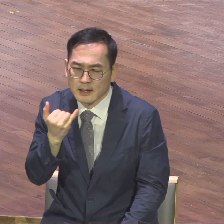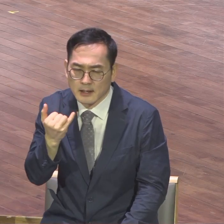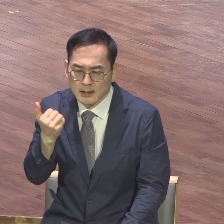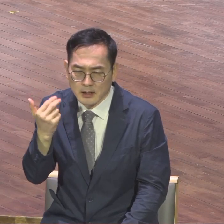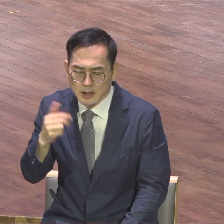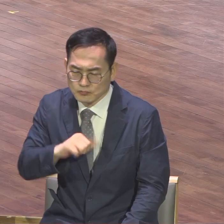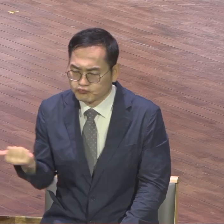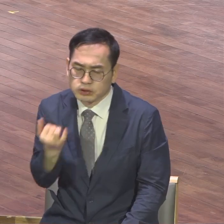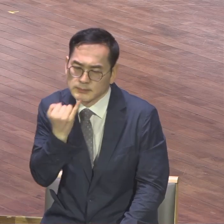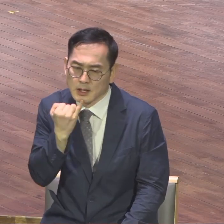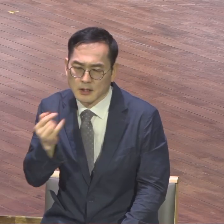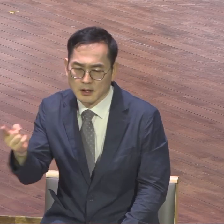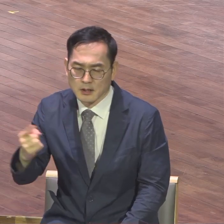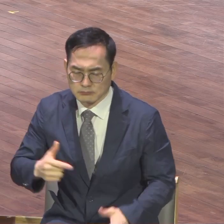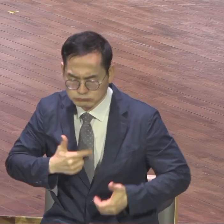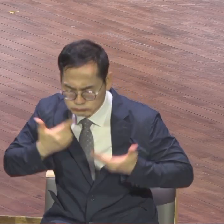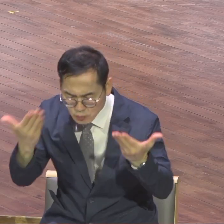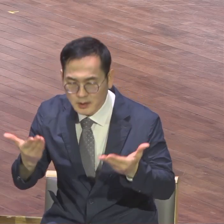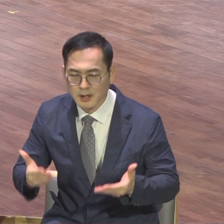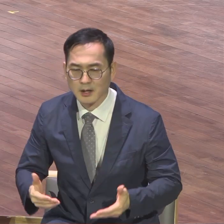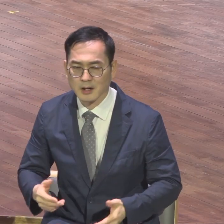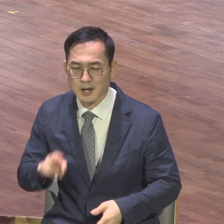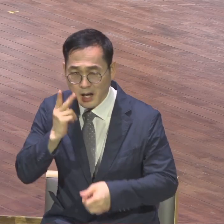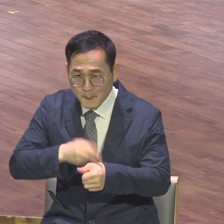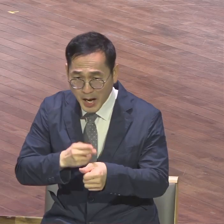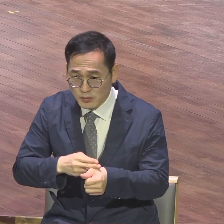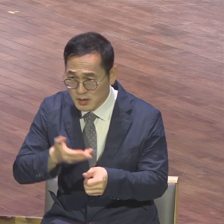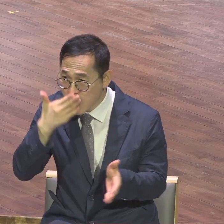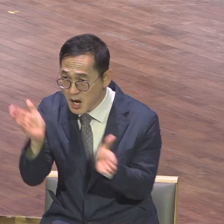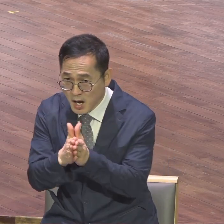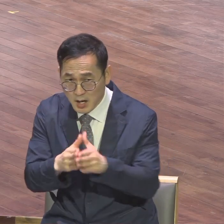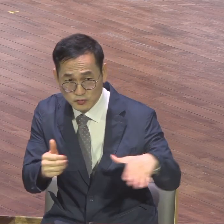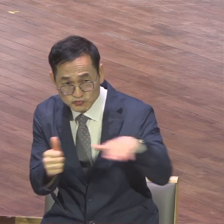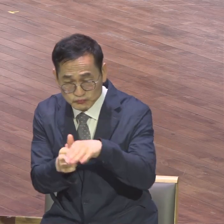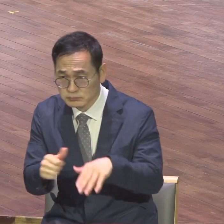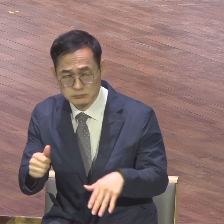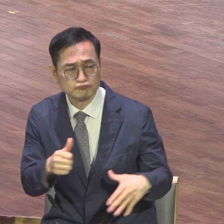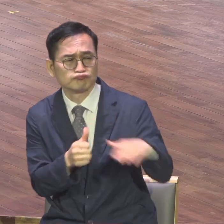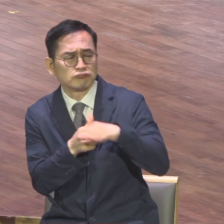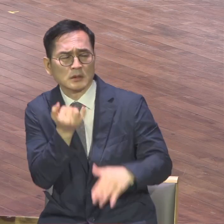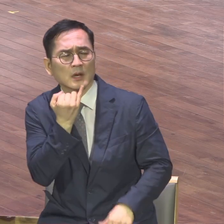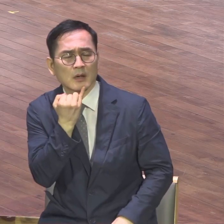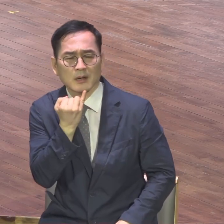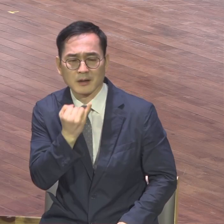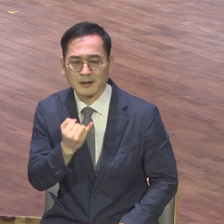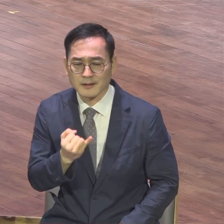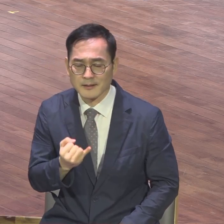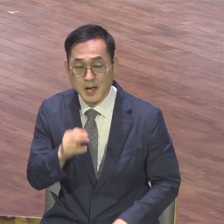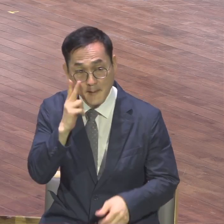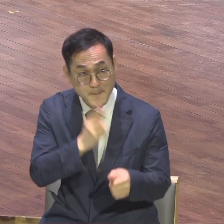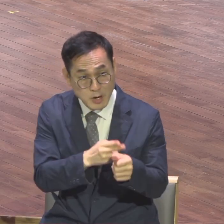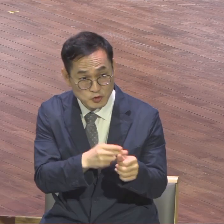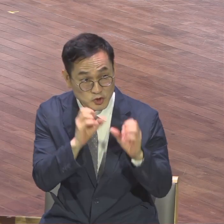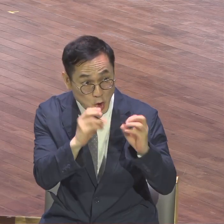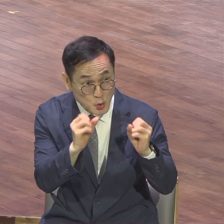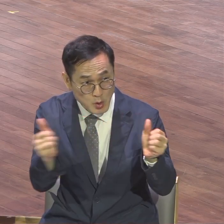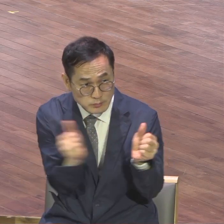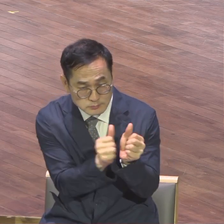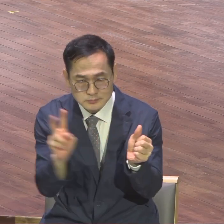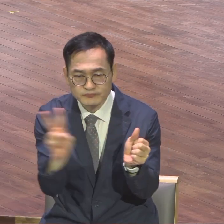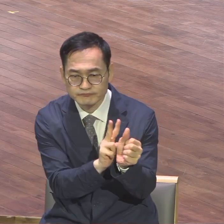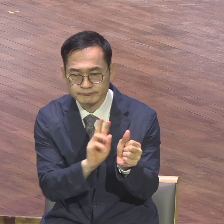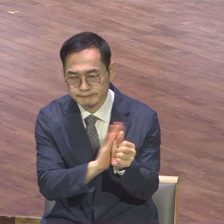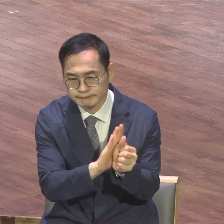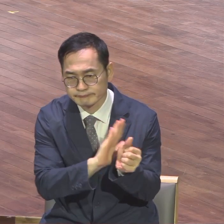부부가 이 복음 전하는 전도자의 이 모델